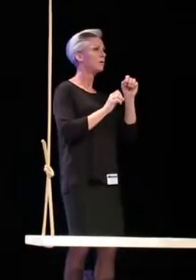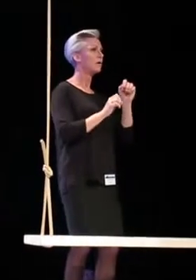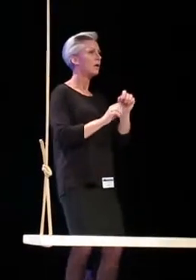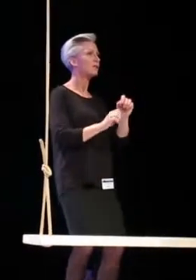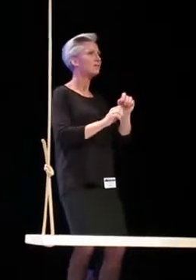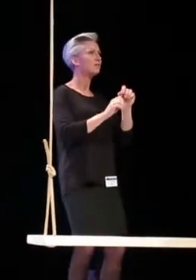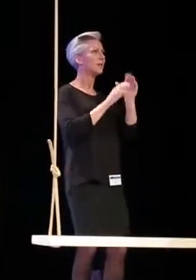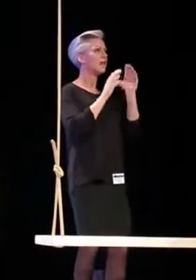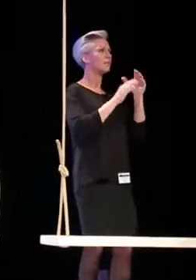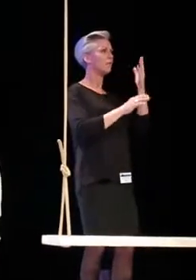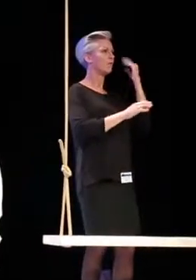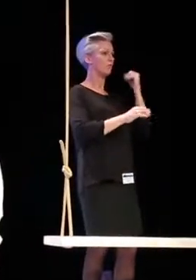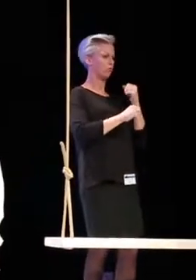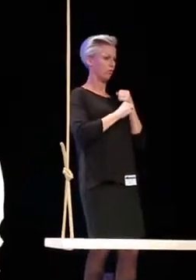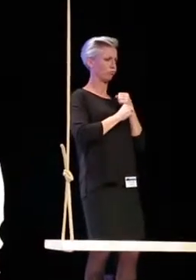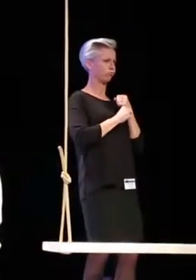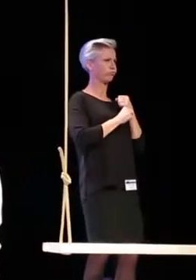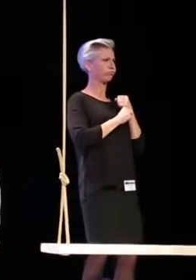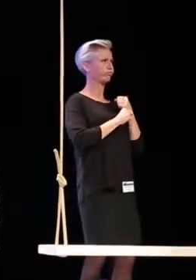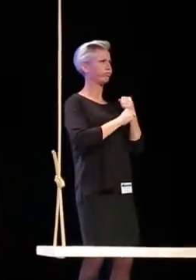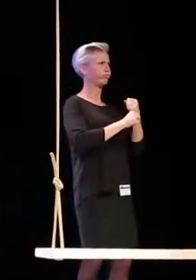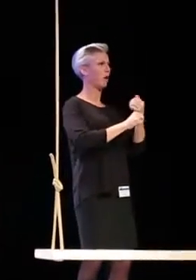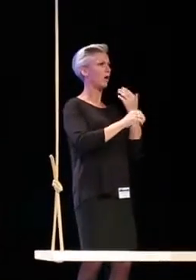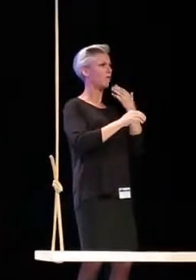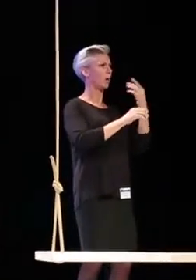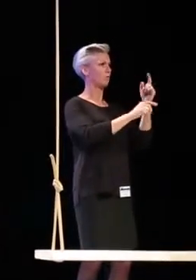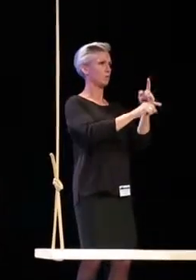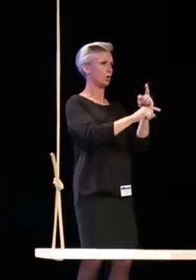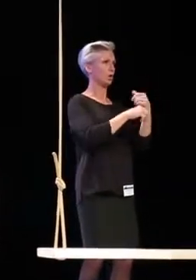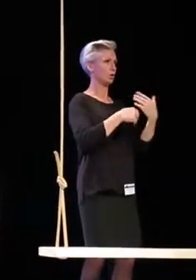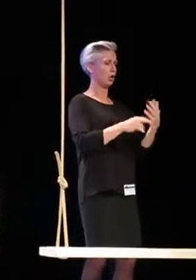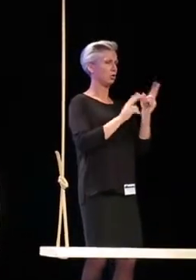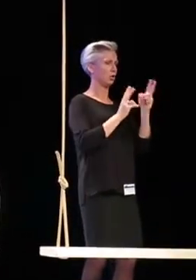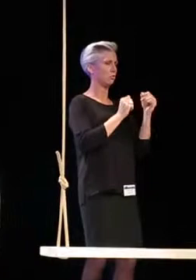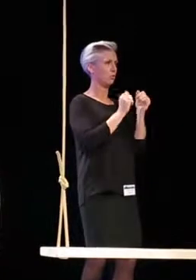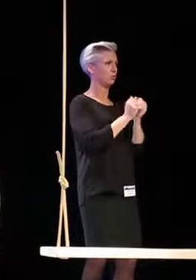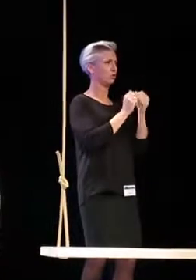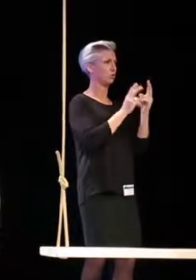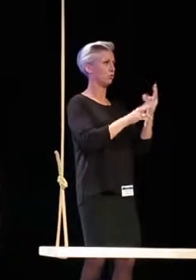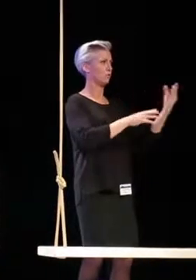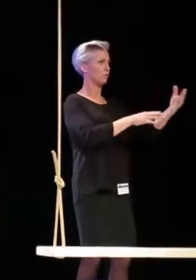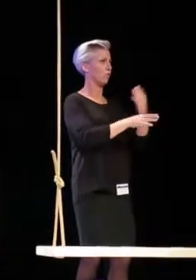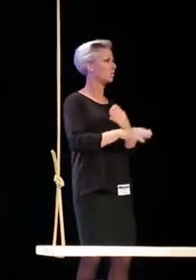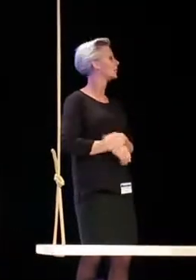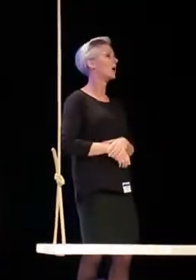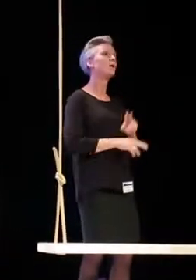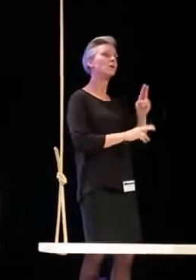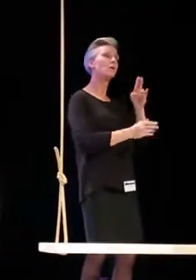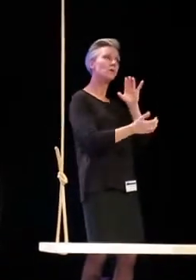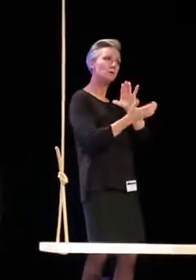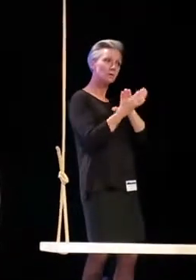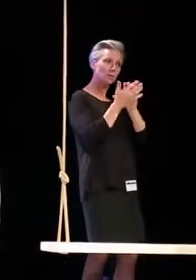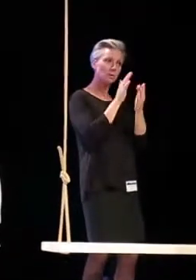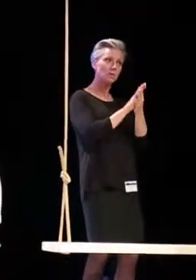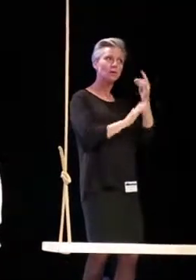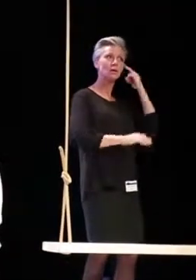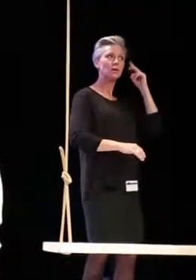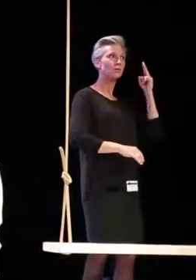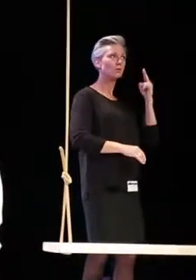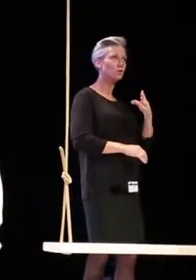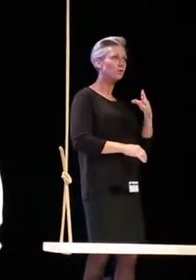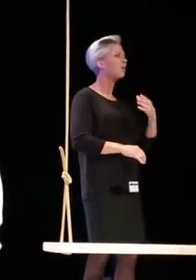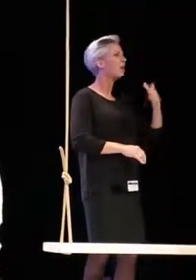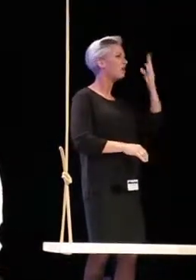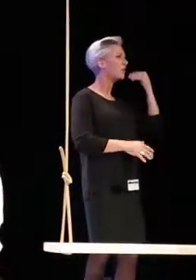dinosaurielogiken att framtiden skulle ligga i de gamla fossila energikällorna. Det är ju rätt kul att det är Storbritannien som startade hela den här